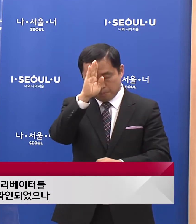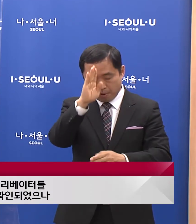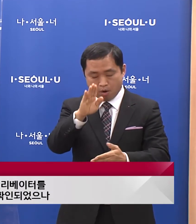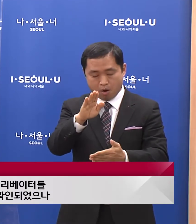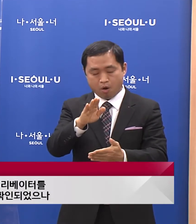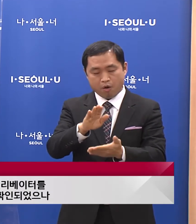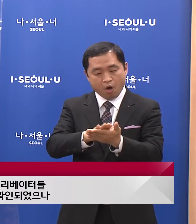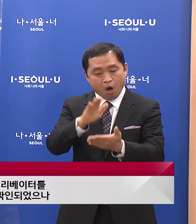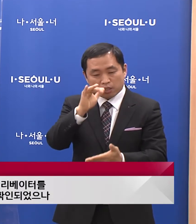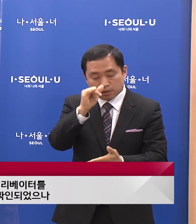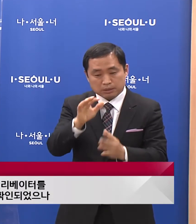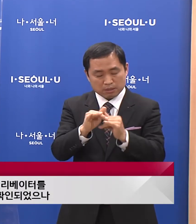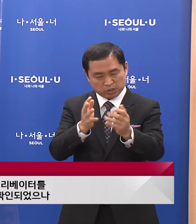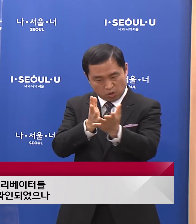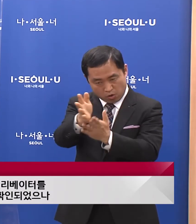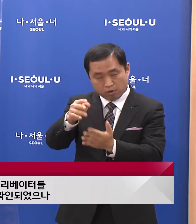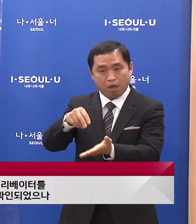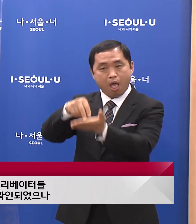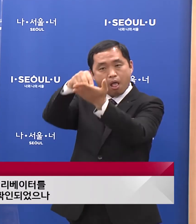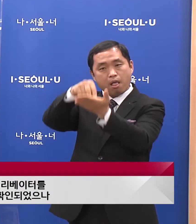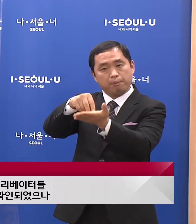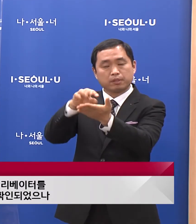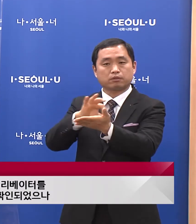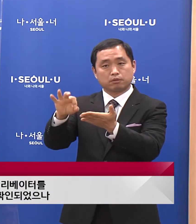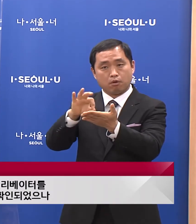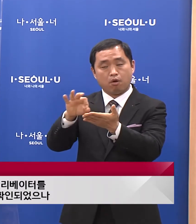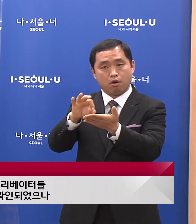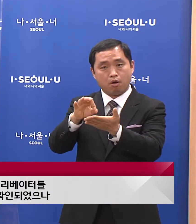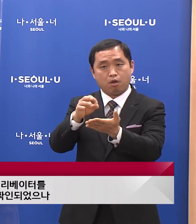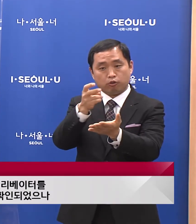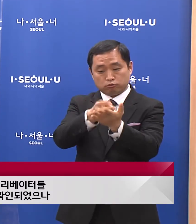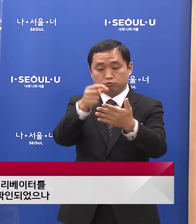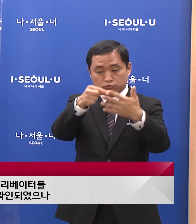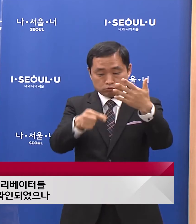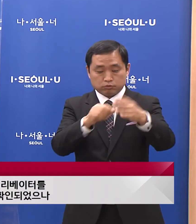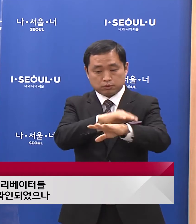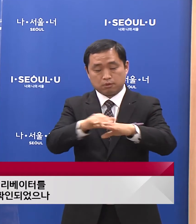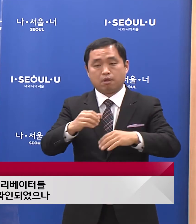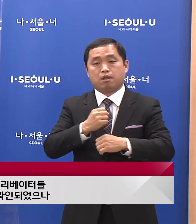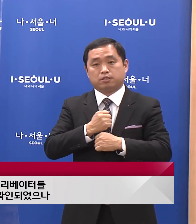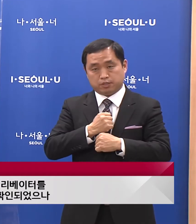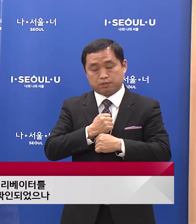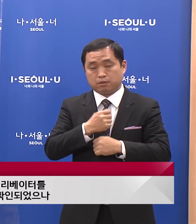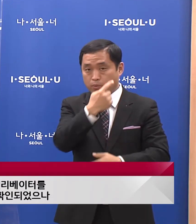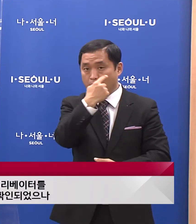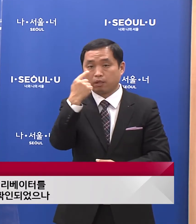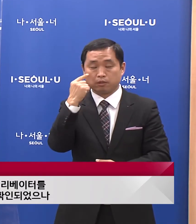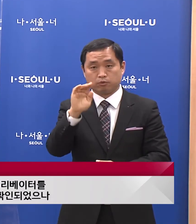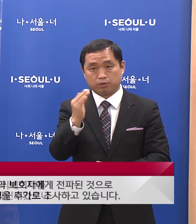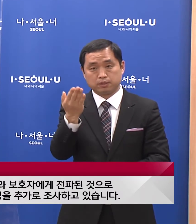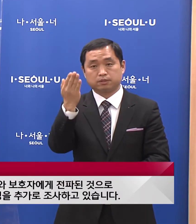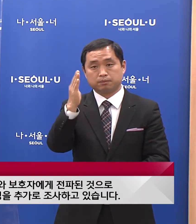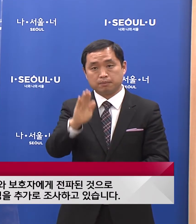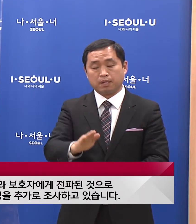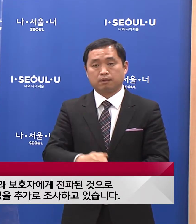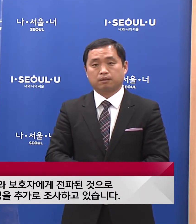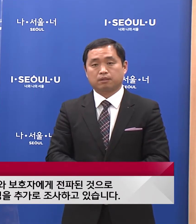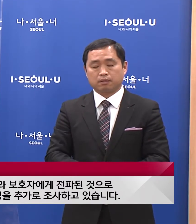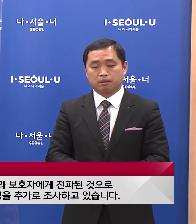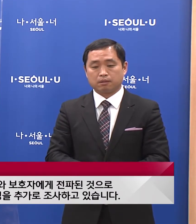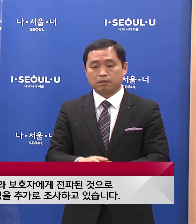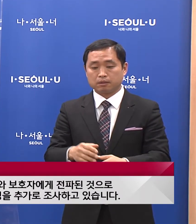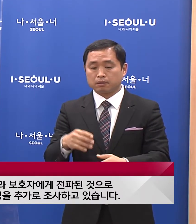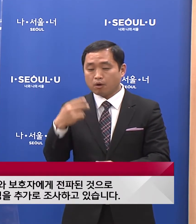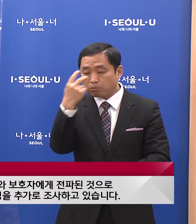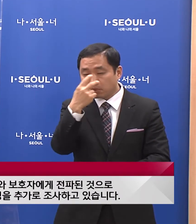엘리베이터를 운영하는 등 방력 관리 수칙은 준수한 것으로 확인되었으나 전수